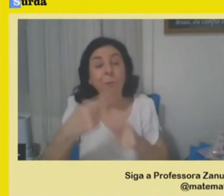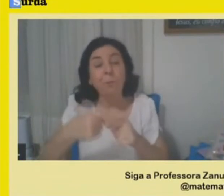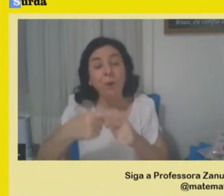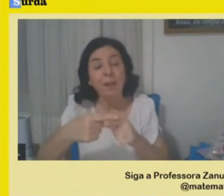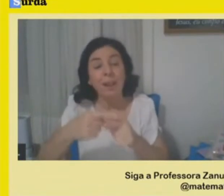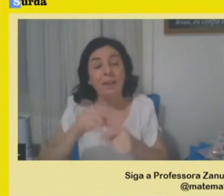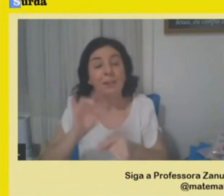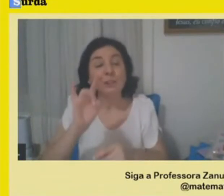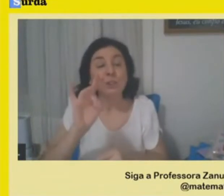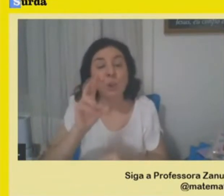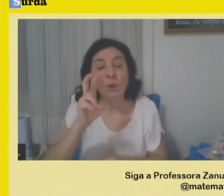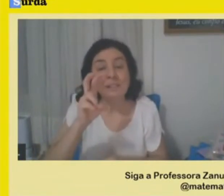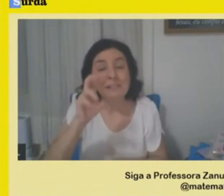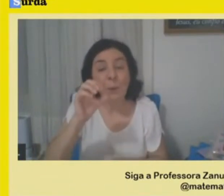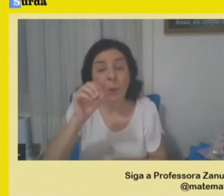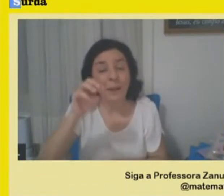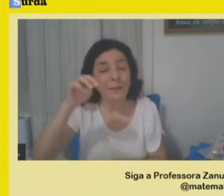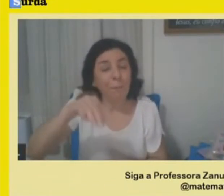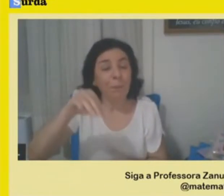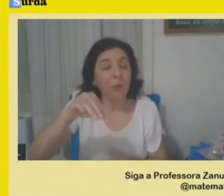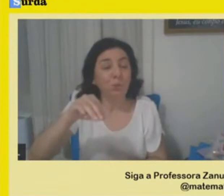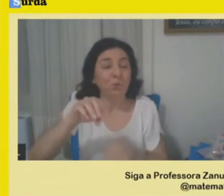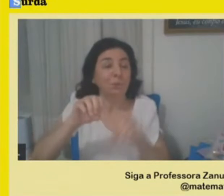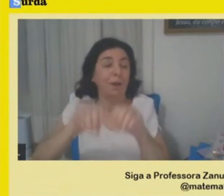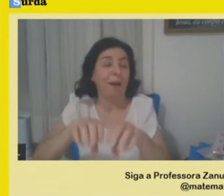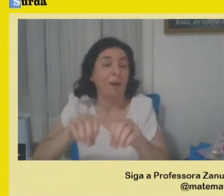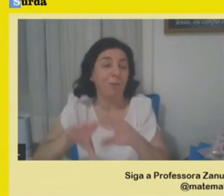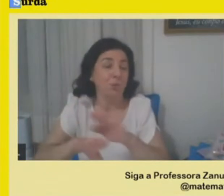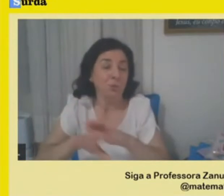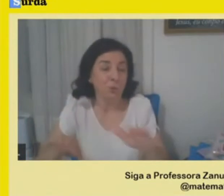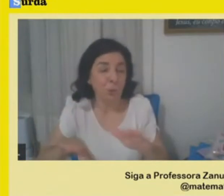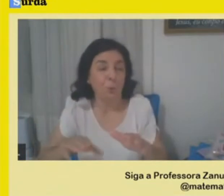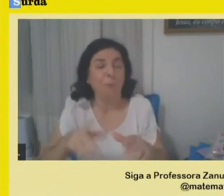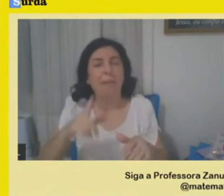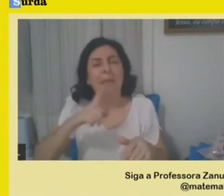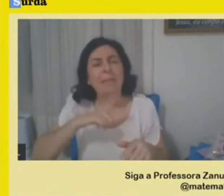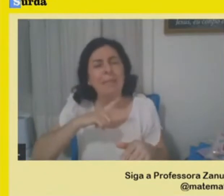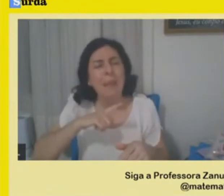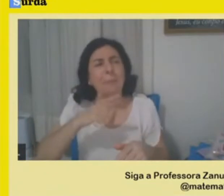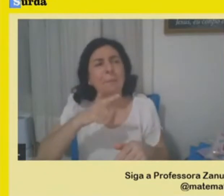para eles a diferença, mas isso é demorado, não é algo rápido.